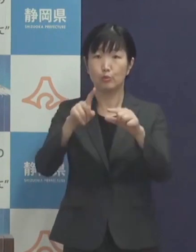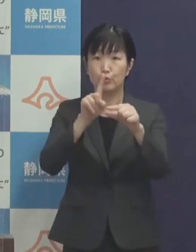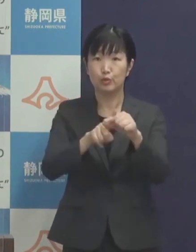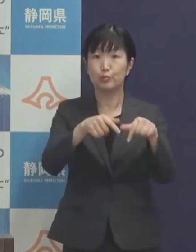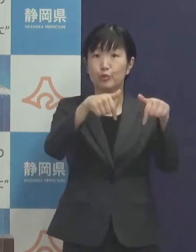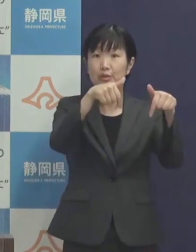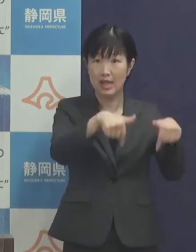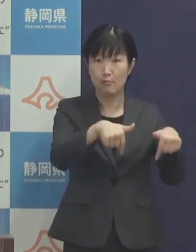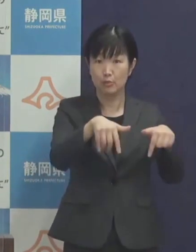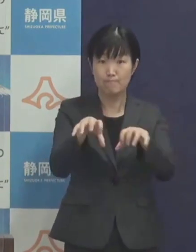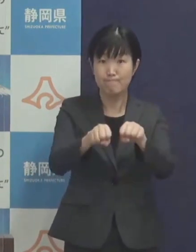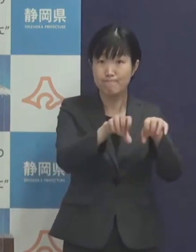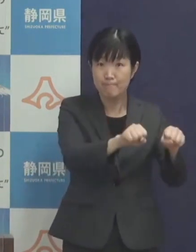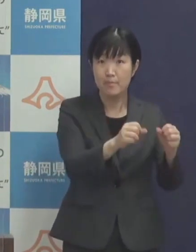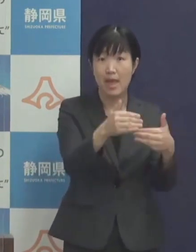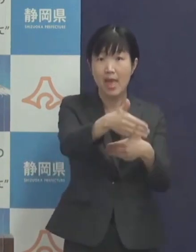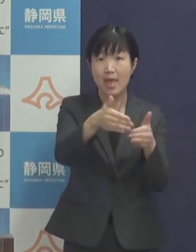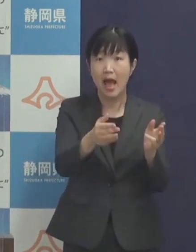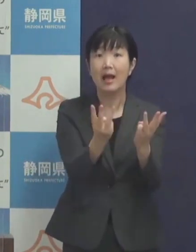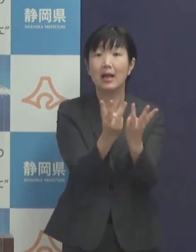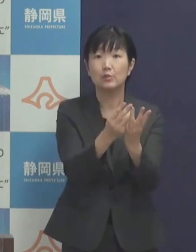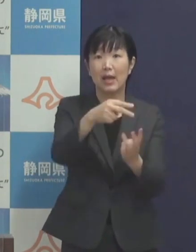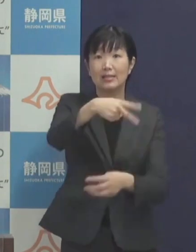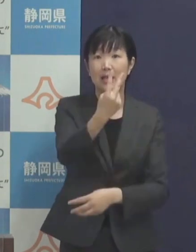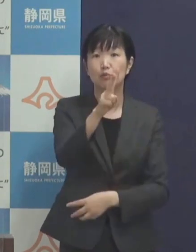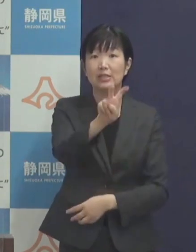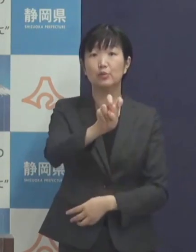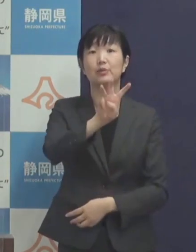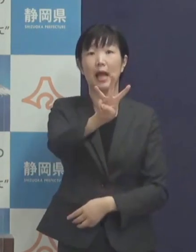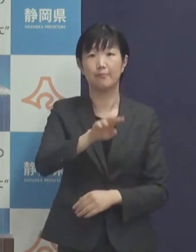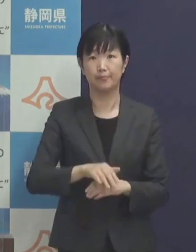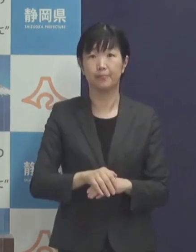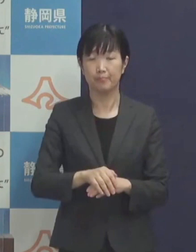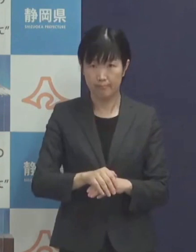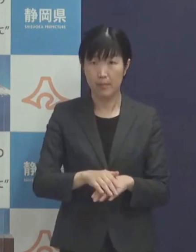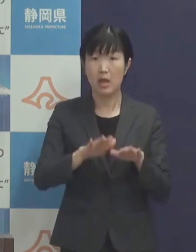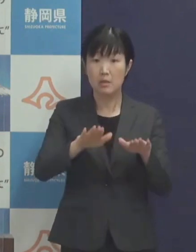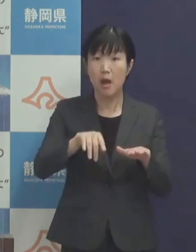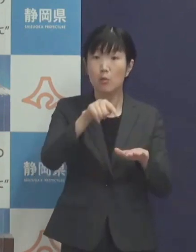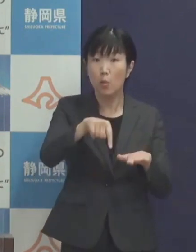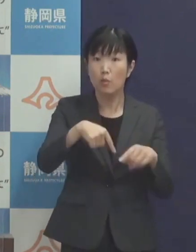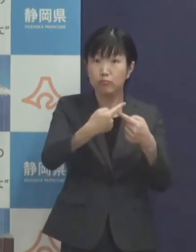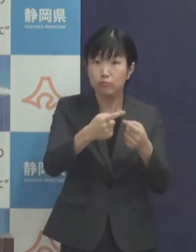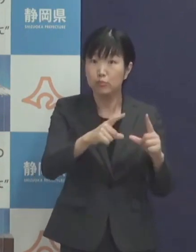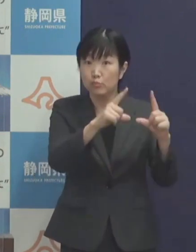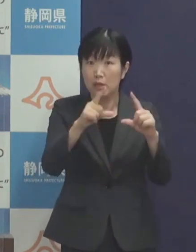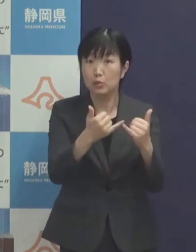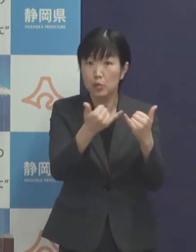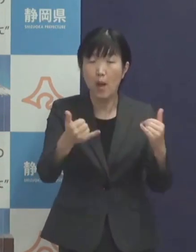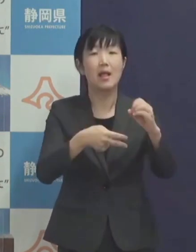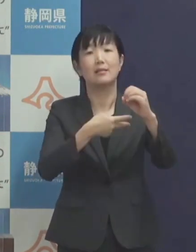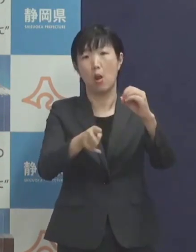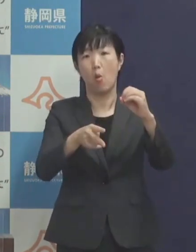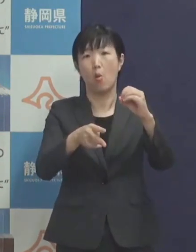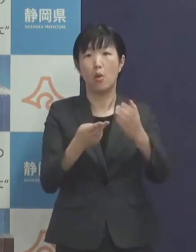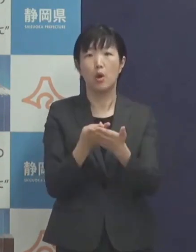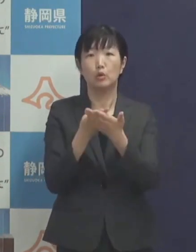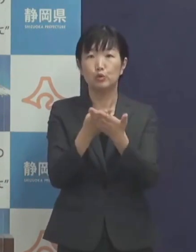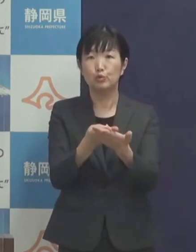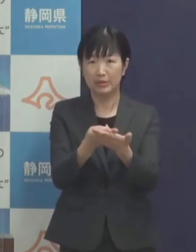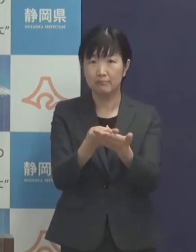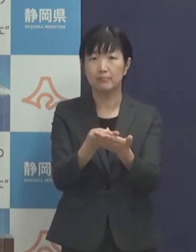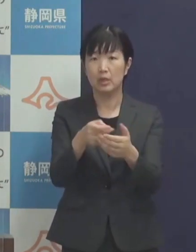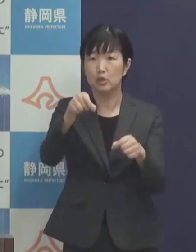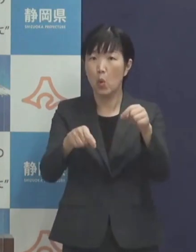で223室ございますが、それに対し入所者はゼロです。また入院等調整中